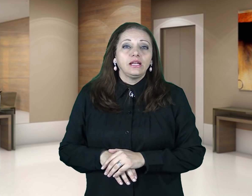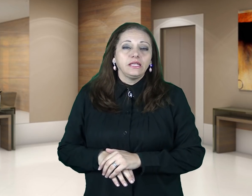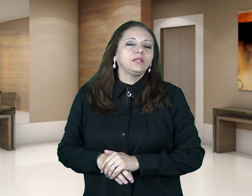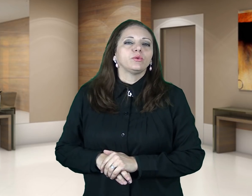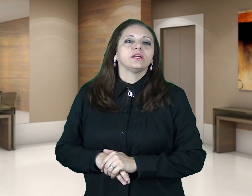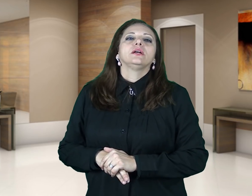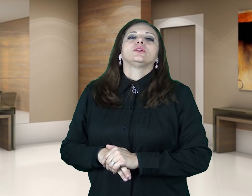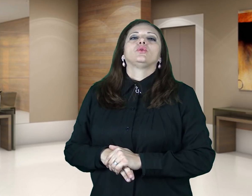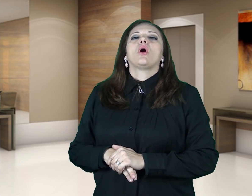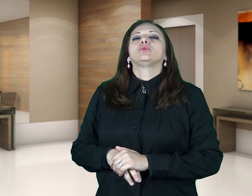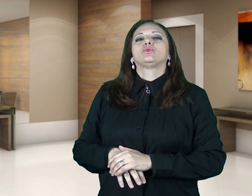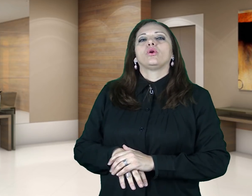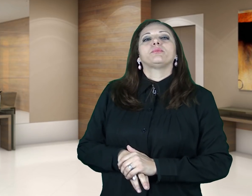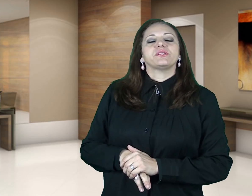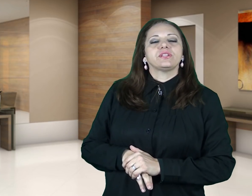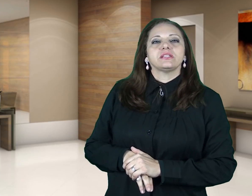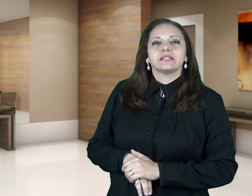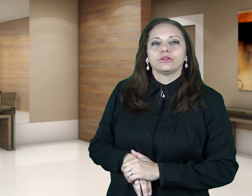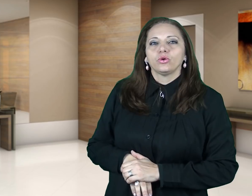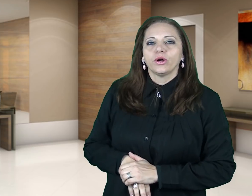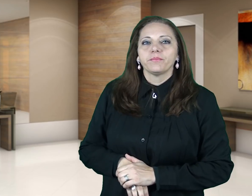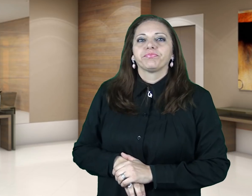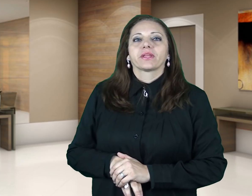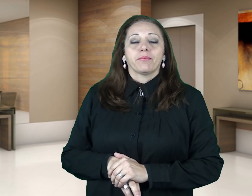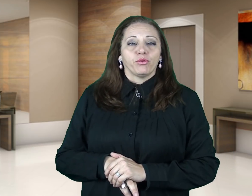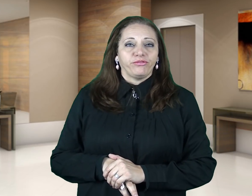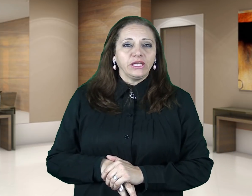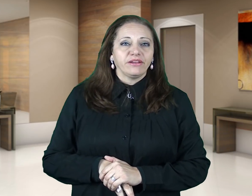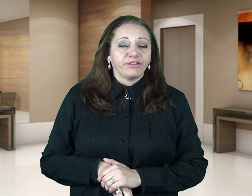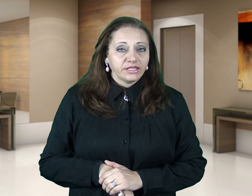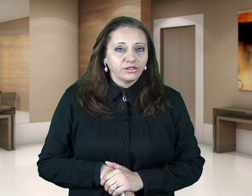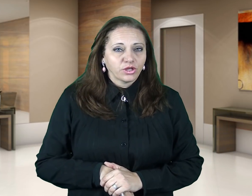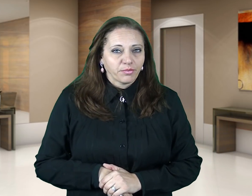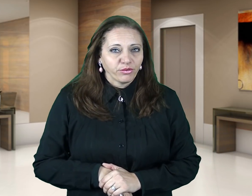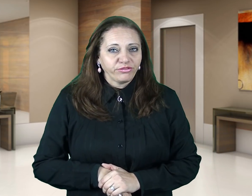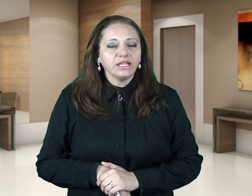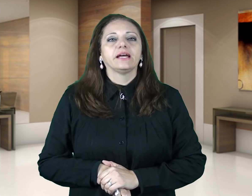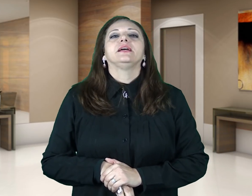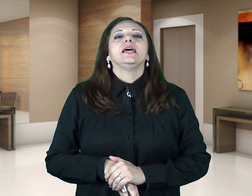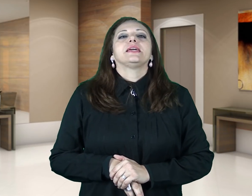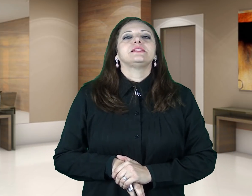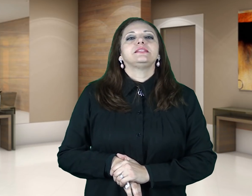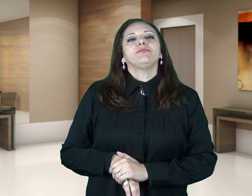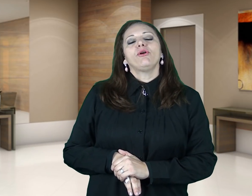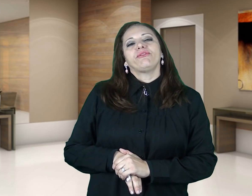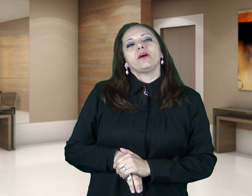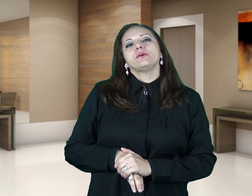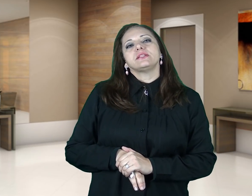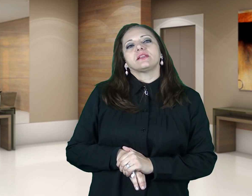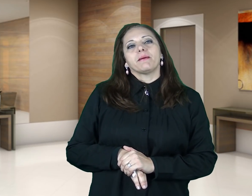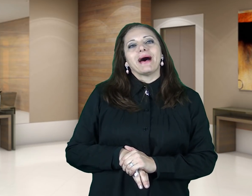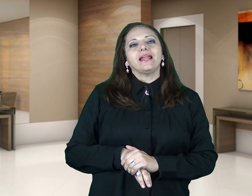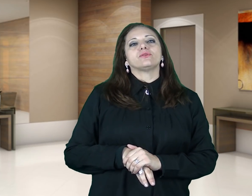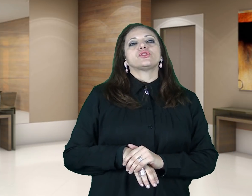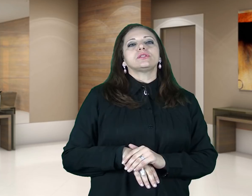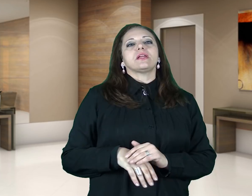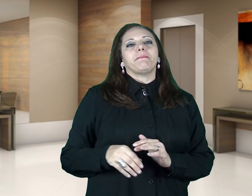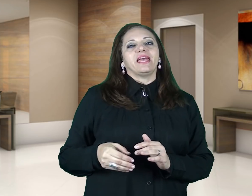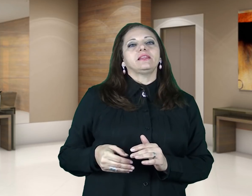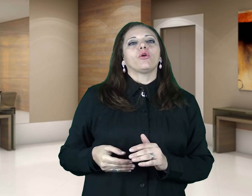dicionário trilingüe do autor pesquisador Capovilla, Fernando Capovilla, que desenvolveu esse trabalho